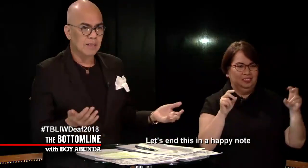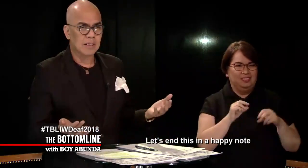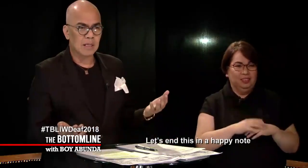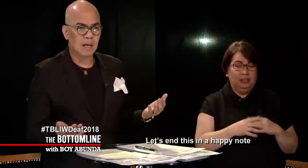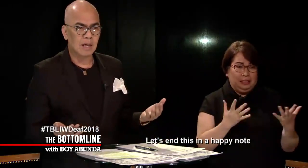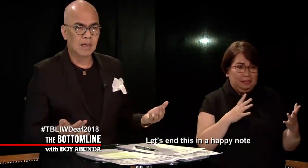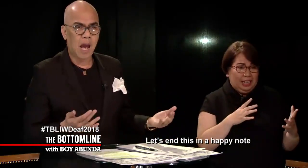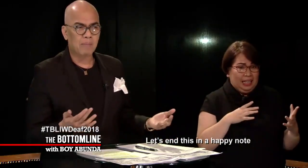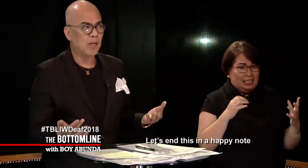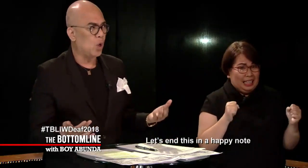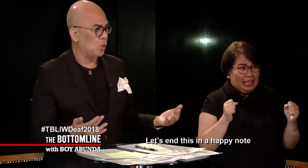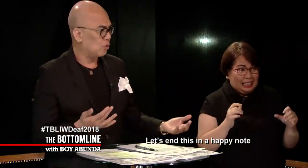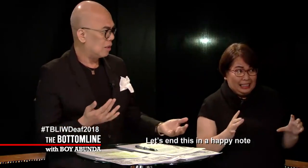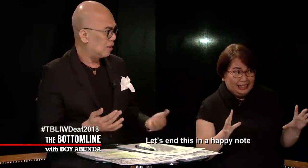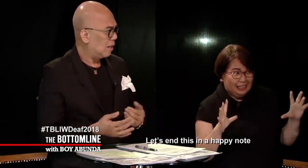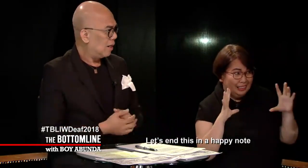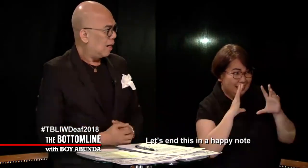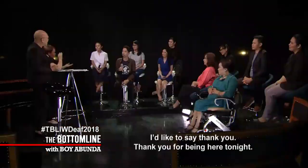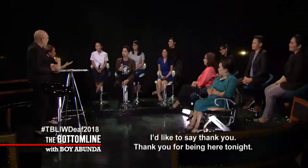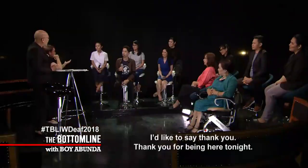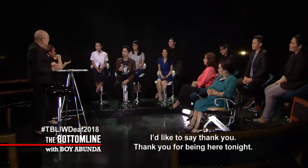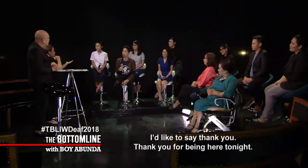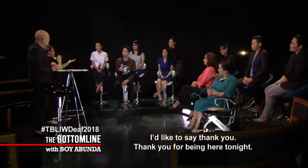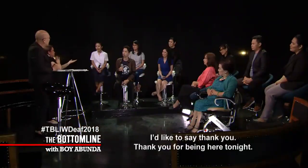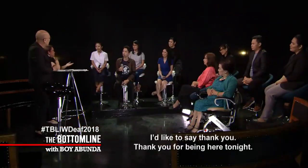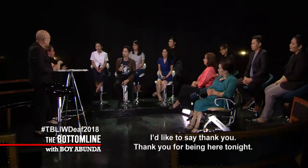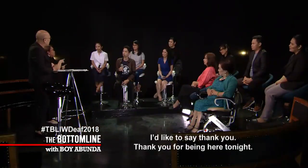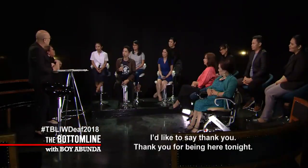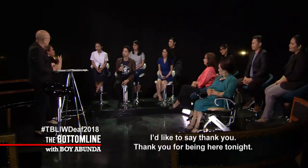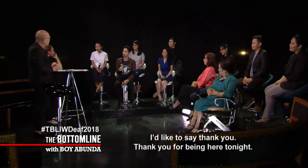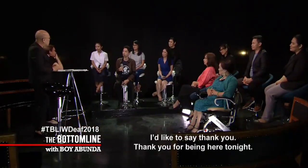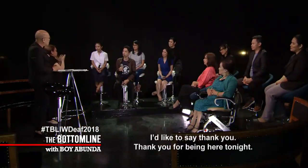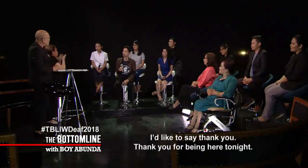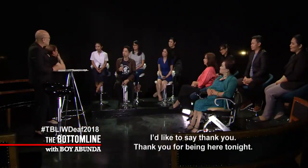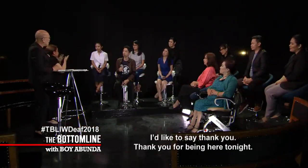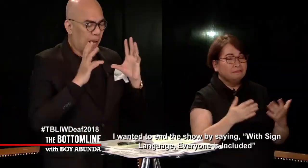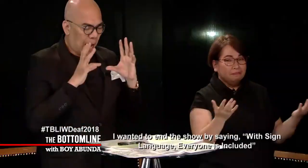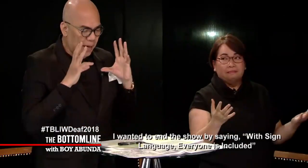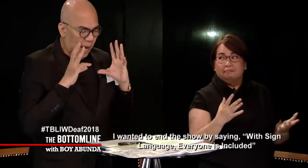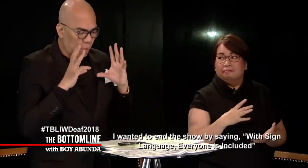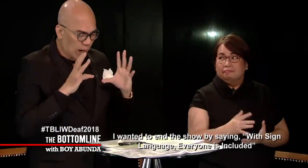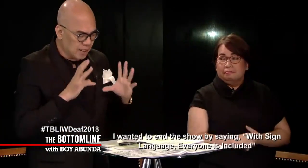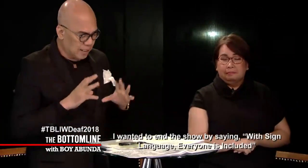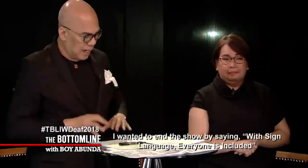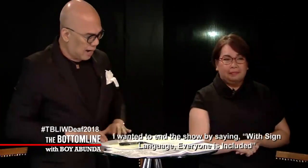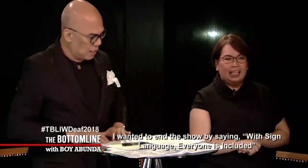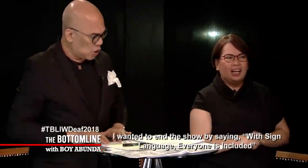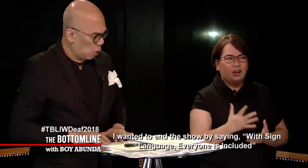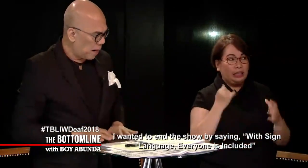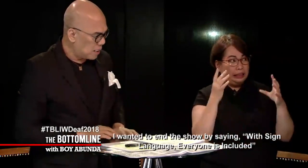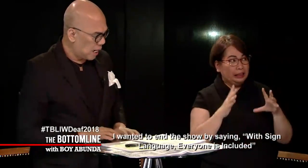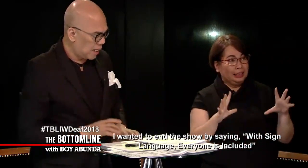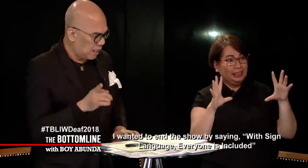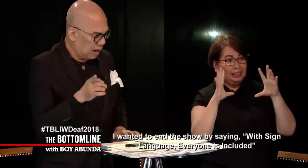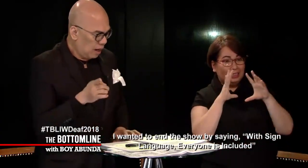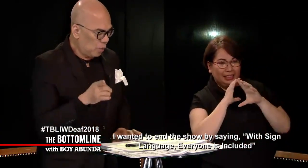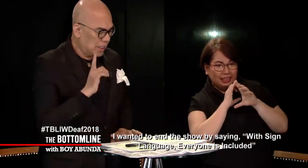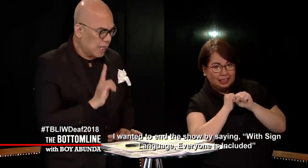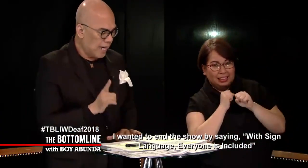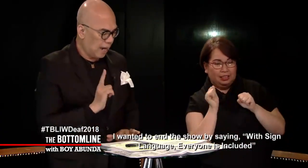end this in a happy note. I'd like to say thank you. Thank you for being here tonight. I wanted to end the show by